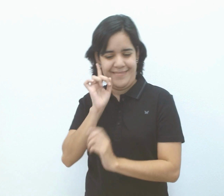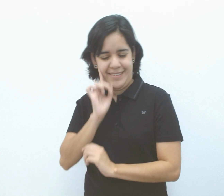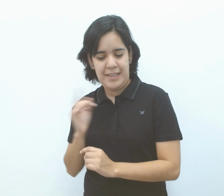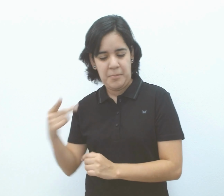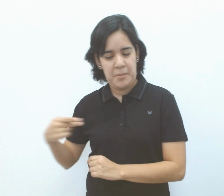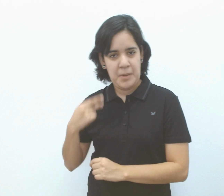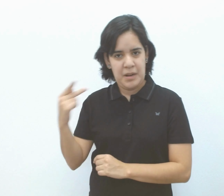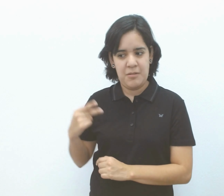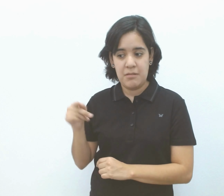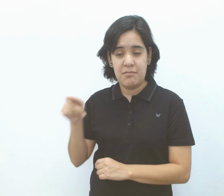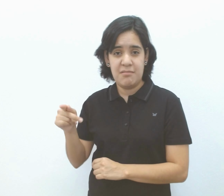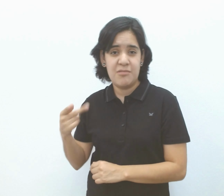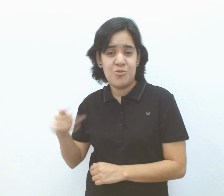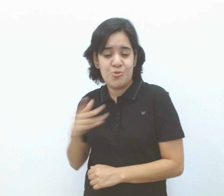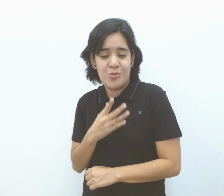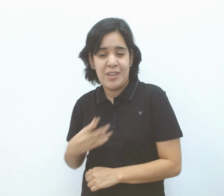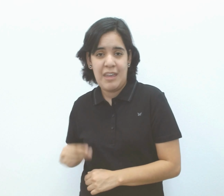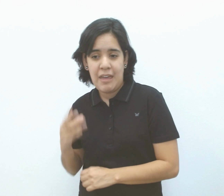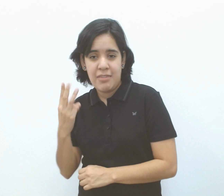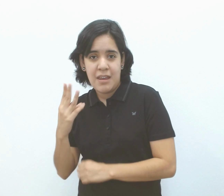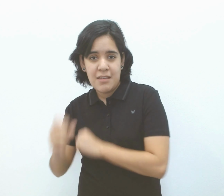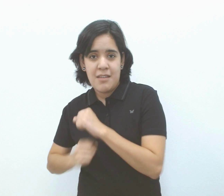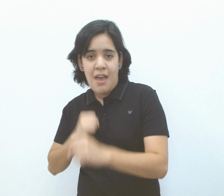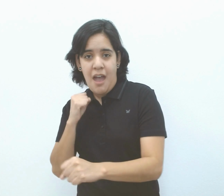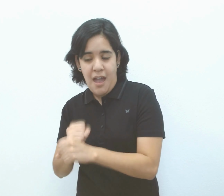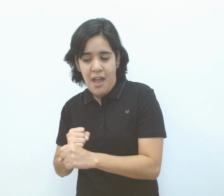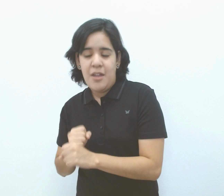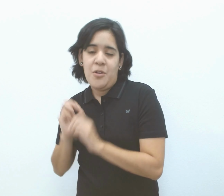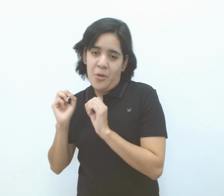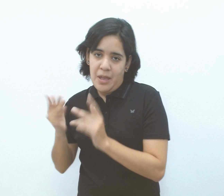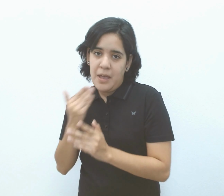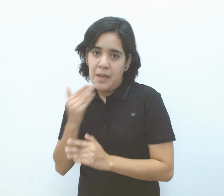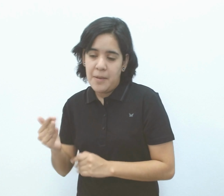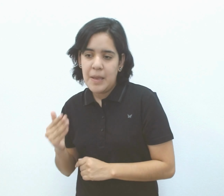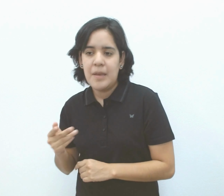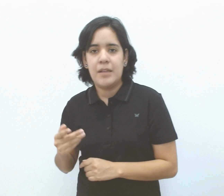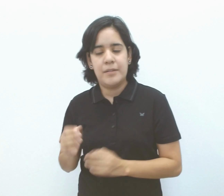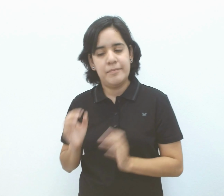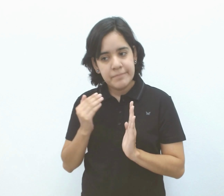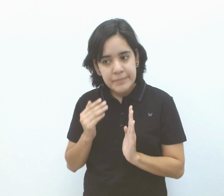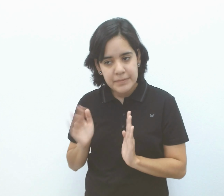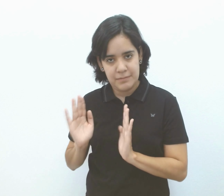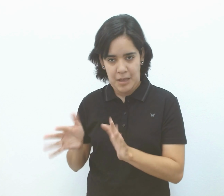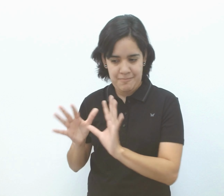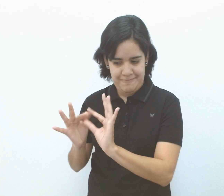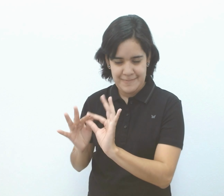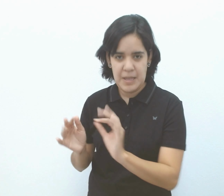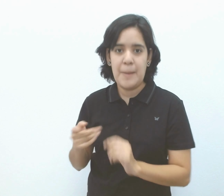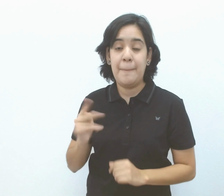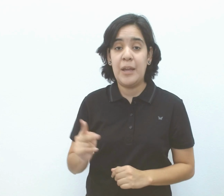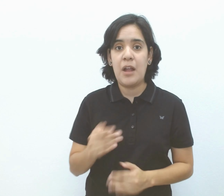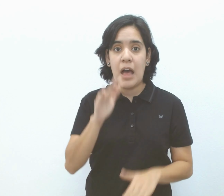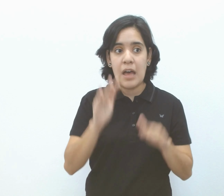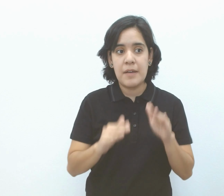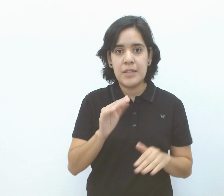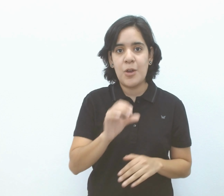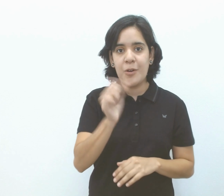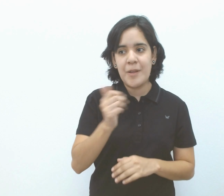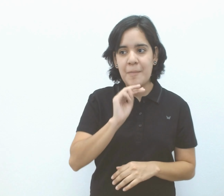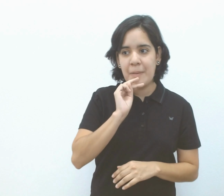hay gente que nos escucha con niños más grandes que pueden ya estar cayendo en mentiras más recurrentes. ¿Qué pueden hacer en estos casos? Creo que la parte importante